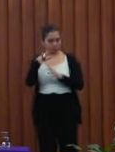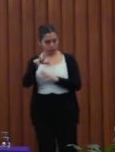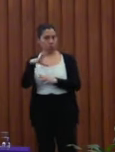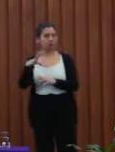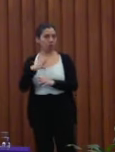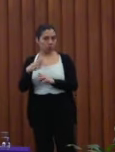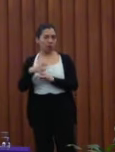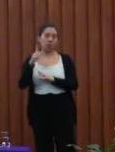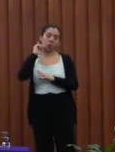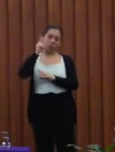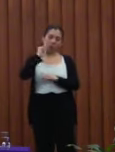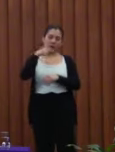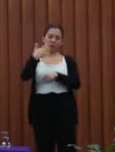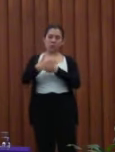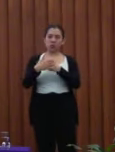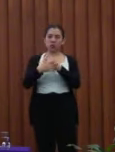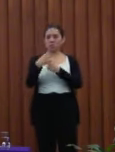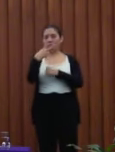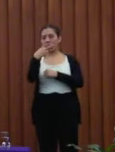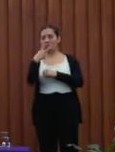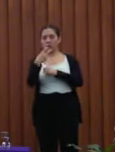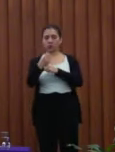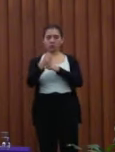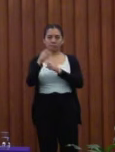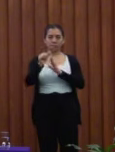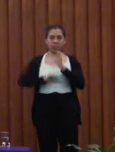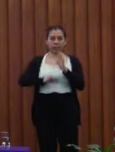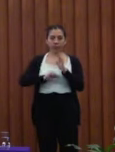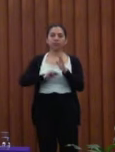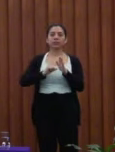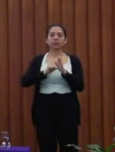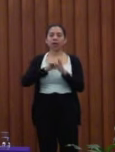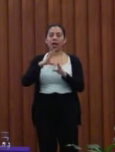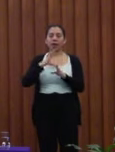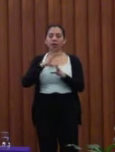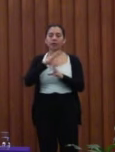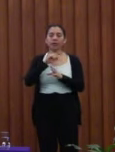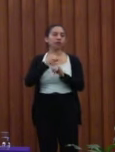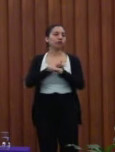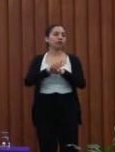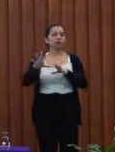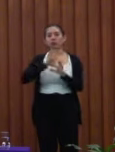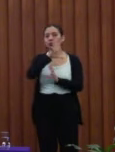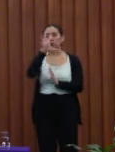el transcurso del próximo mes o mes y medio tengamos toda la información con la que cuenta Letras. Gracias.